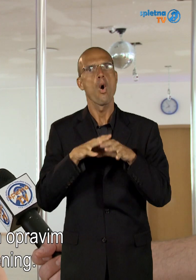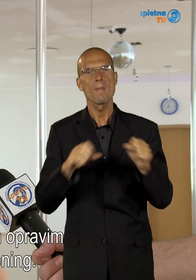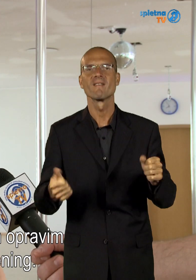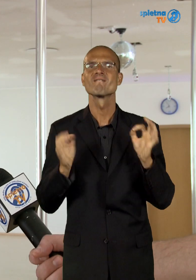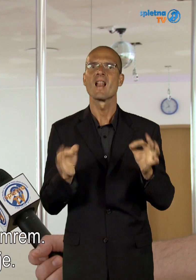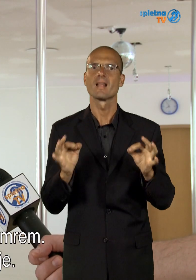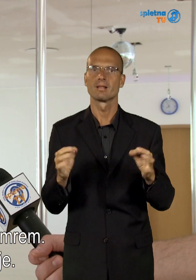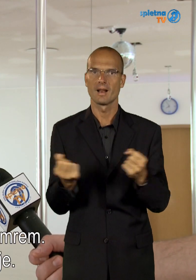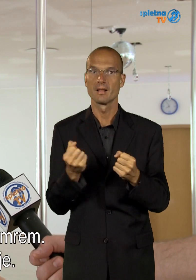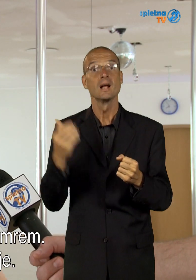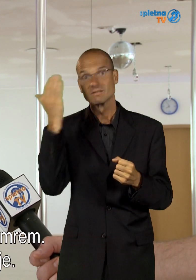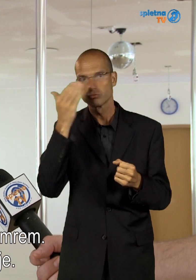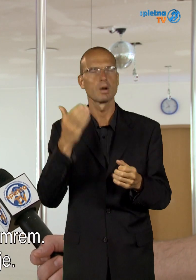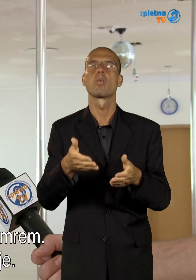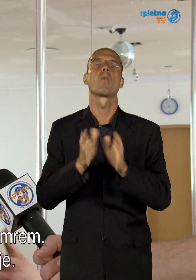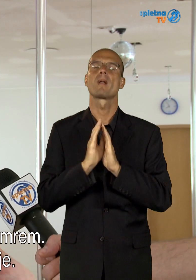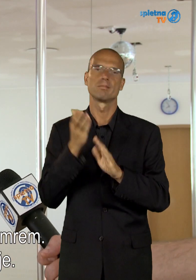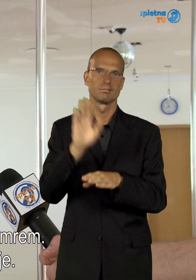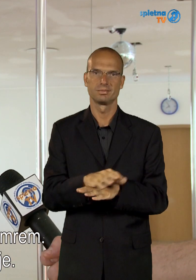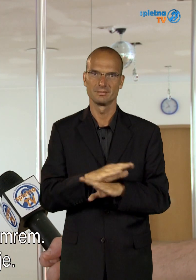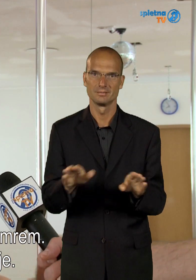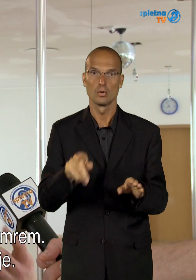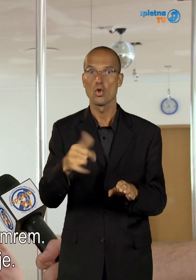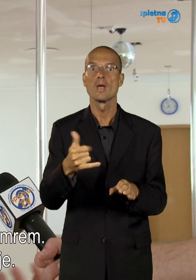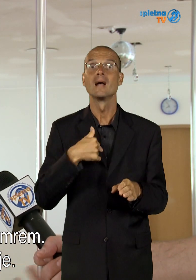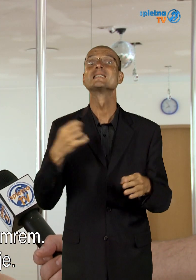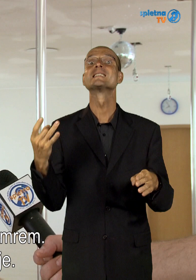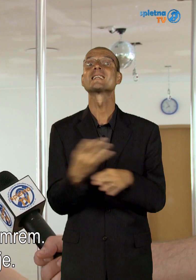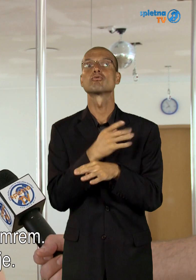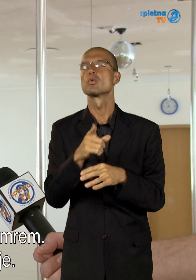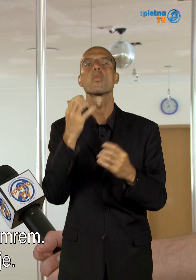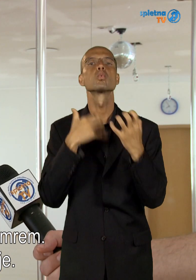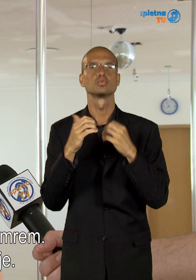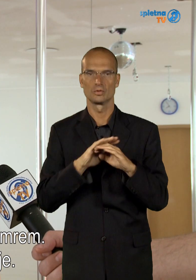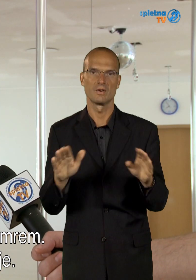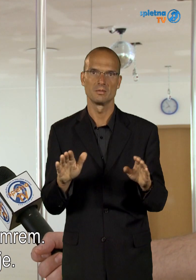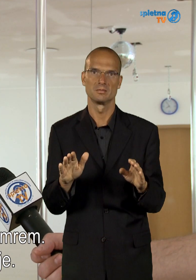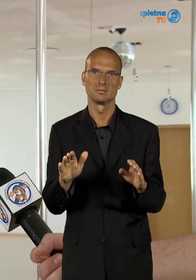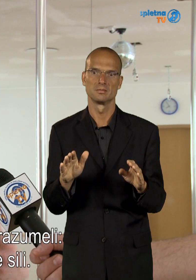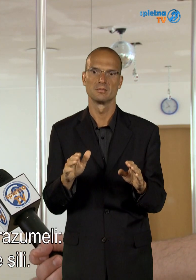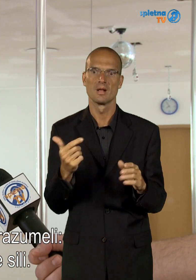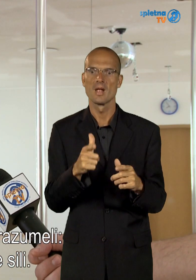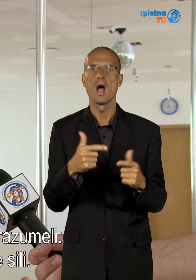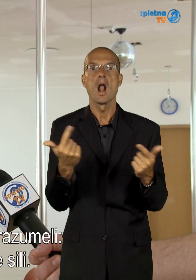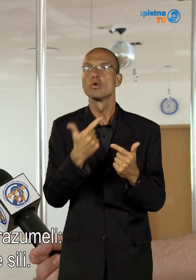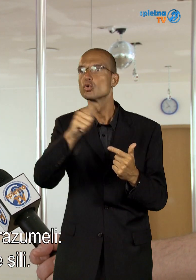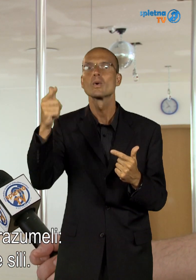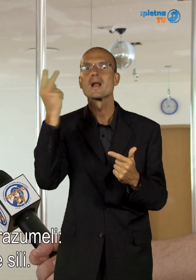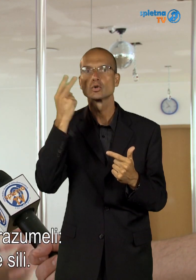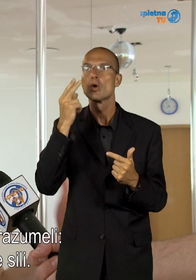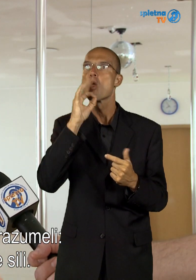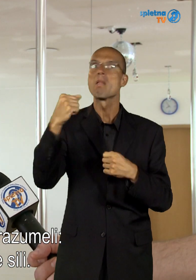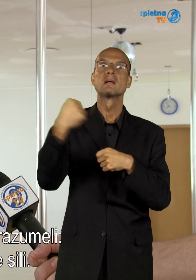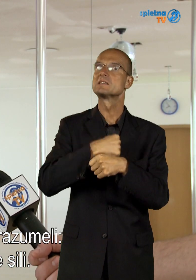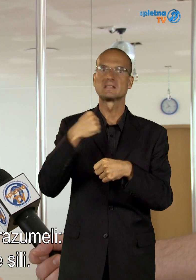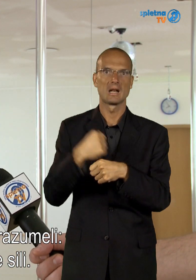trening. Zvečer pa samo umrem. In to je zame, jaz sem srečen ob tem, zato da bo lažje drugi razumeli.